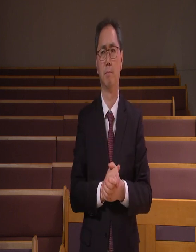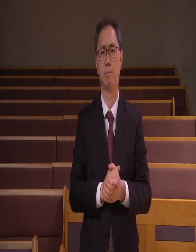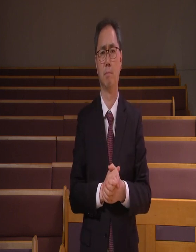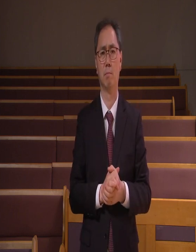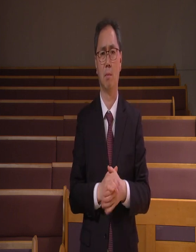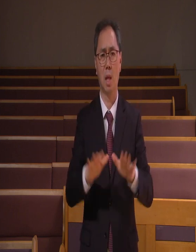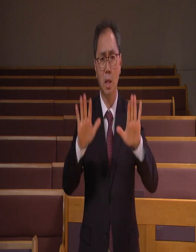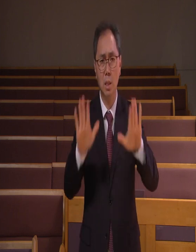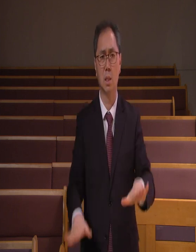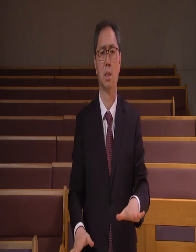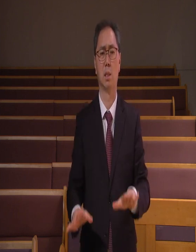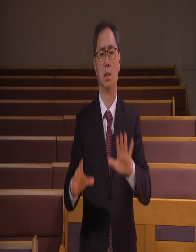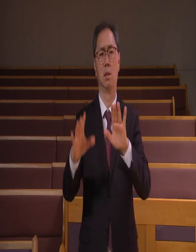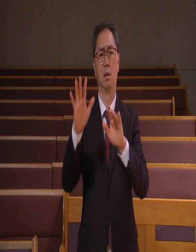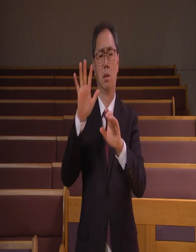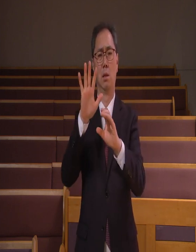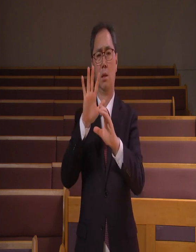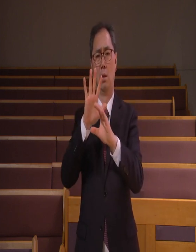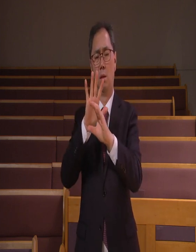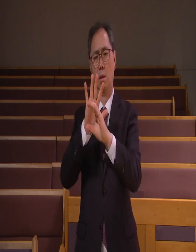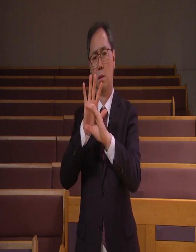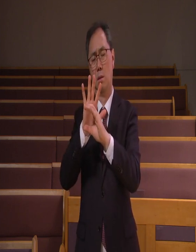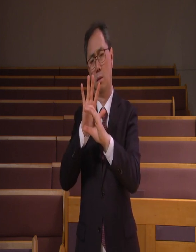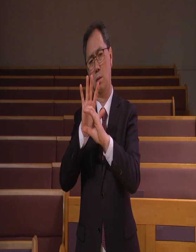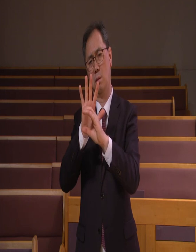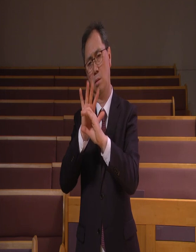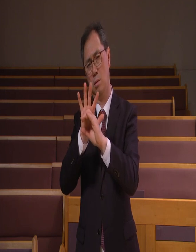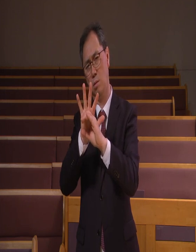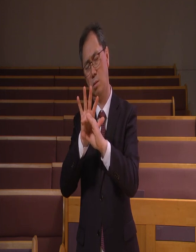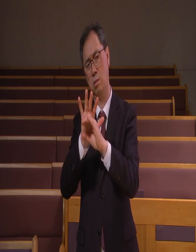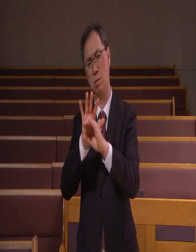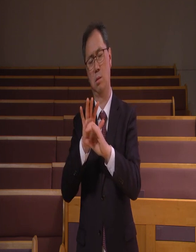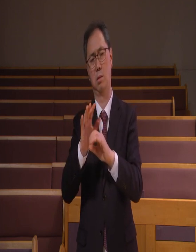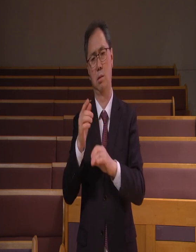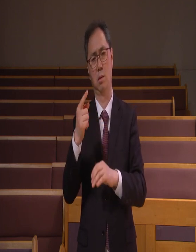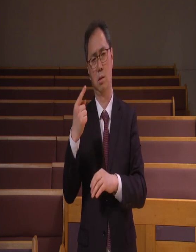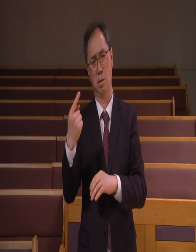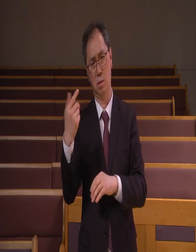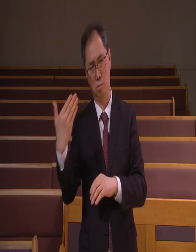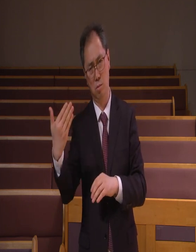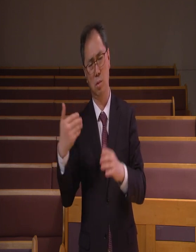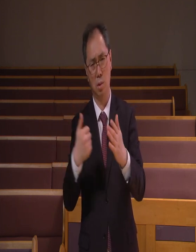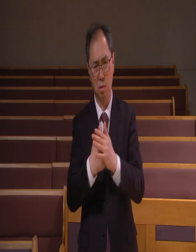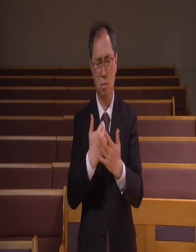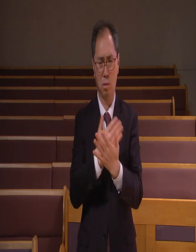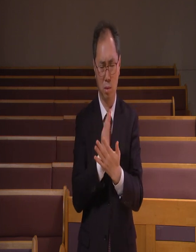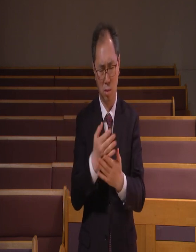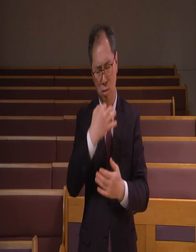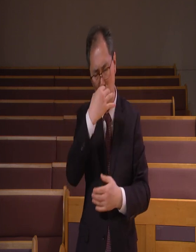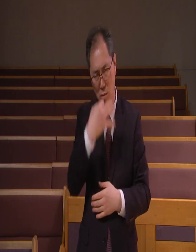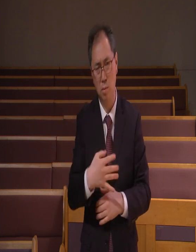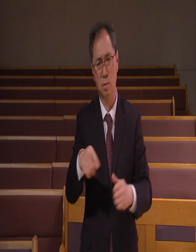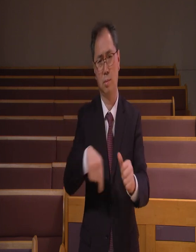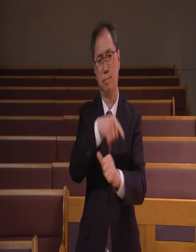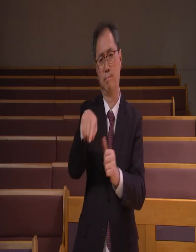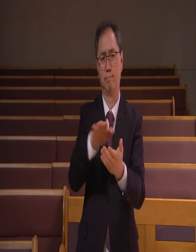지금 코로나19로 인한 또한 이런저런 상황이 우리를 참 힘겹게